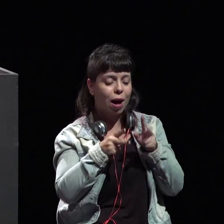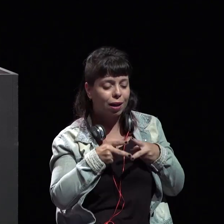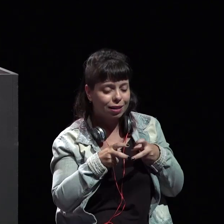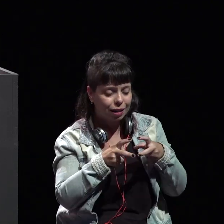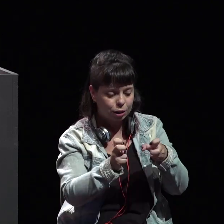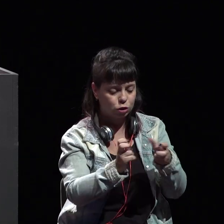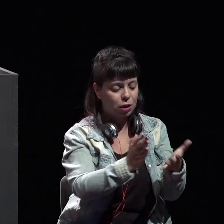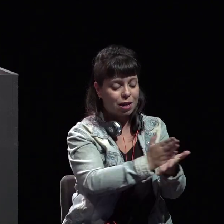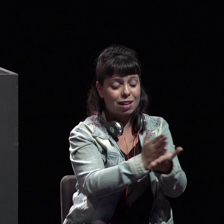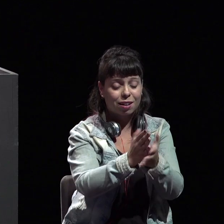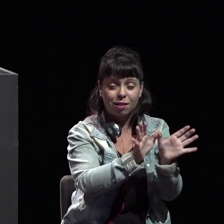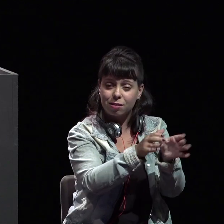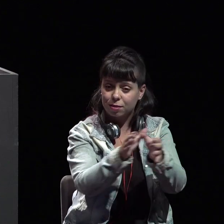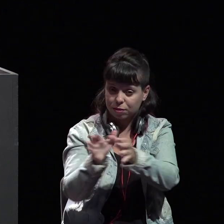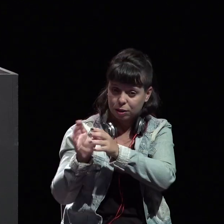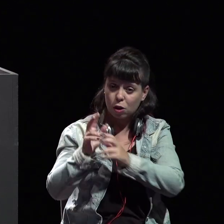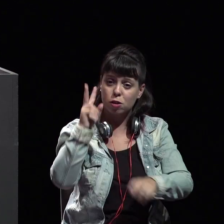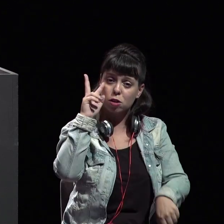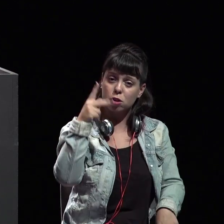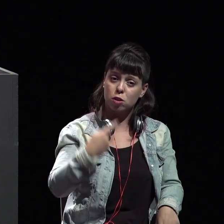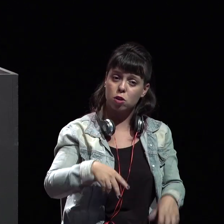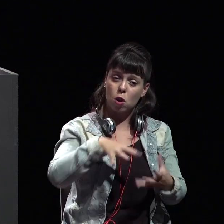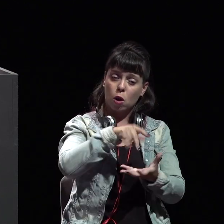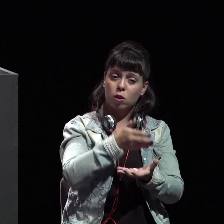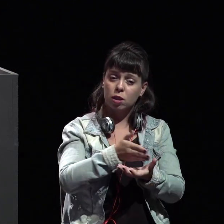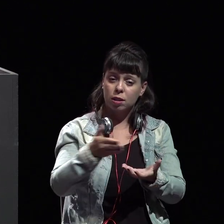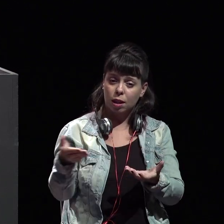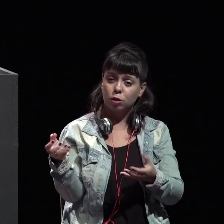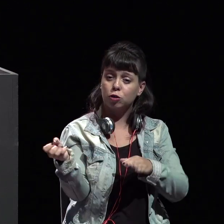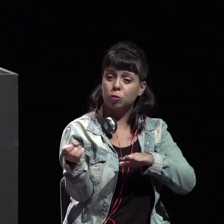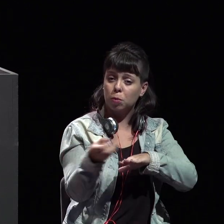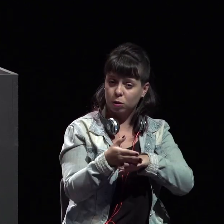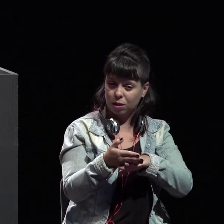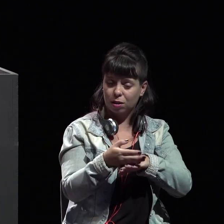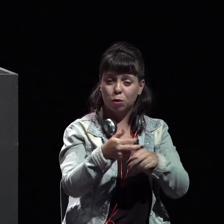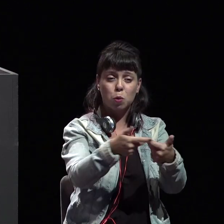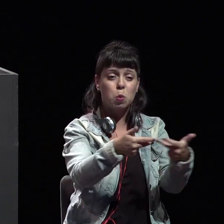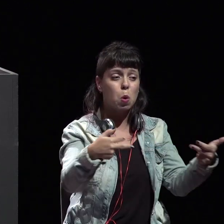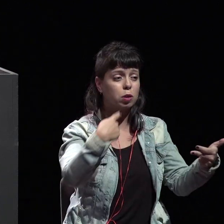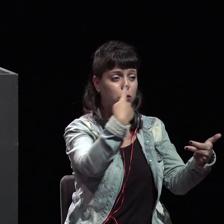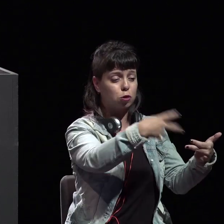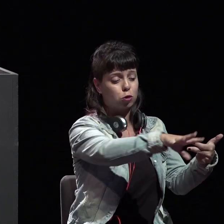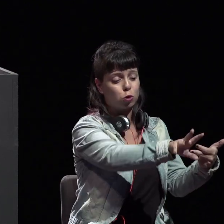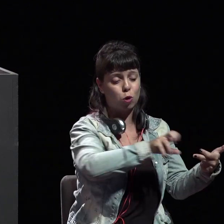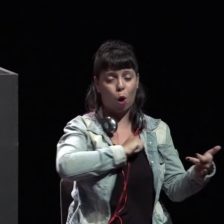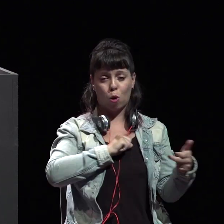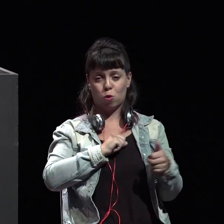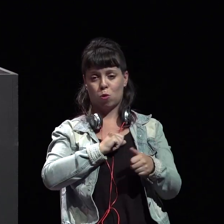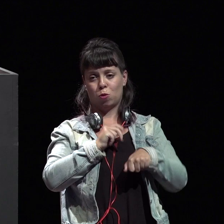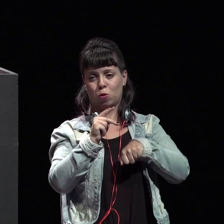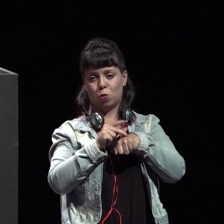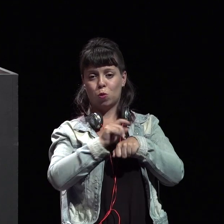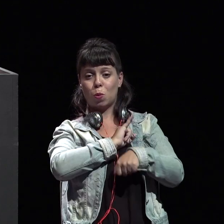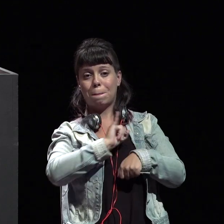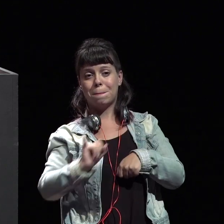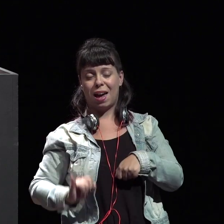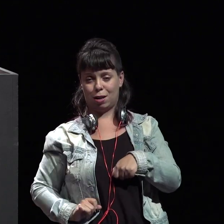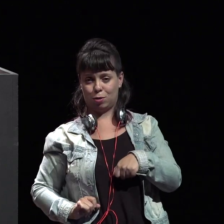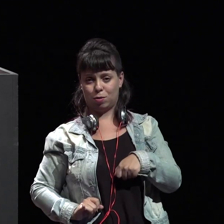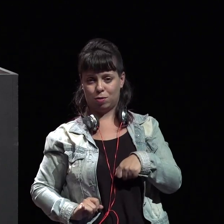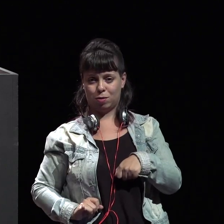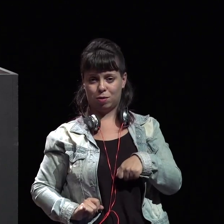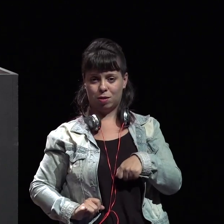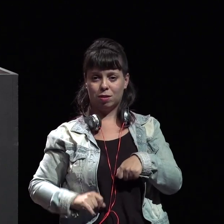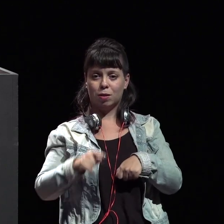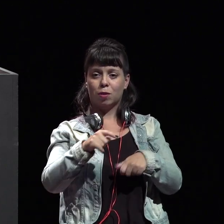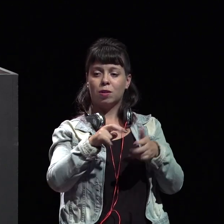classificatória. Na história do Ocidente moderno, as coisas dos outros se transformam, então, nos maus objetos do império, uma expressão do autor,